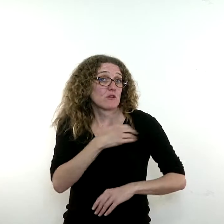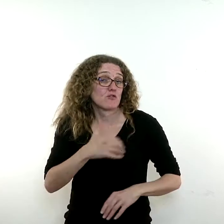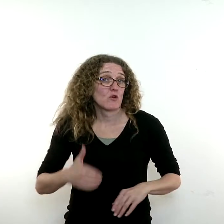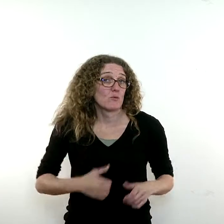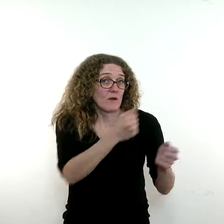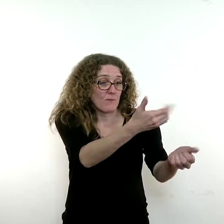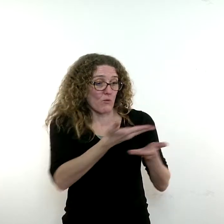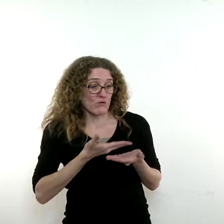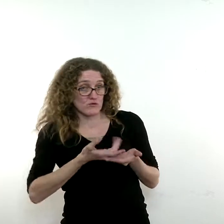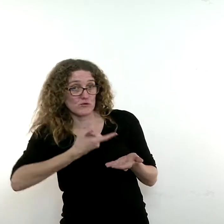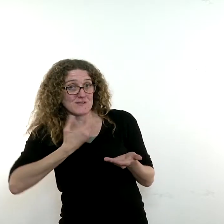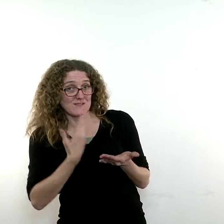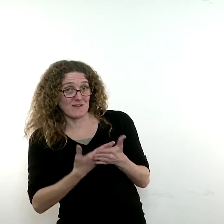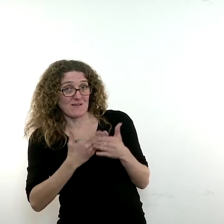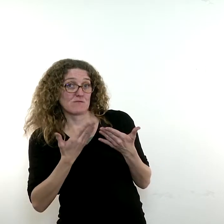acceptée par nous-mêmes.